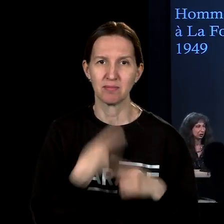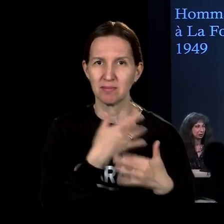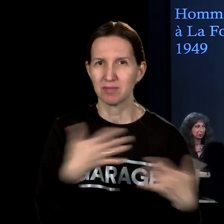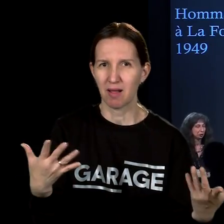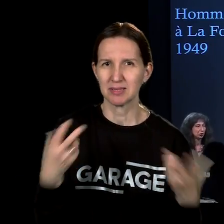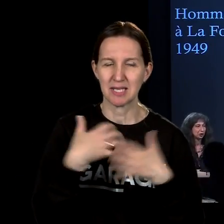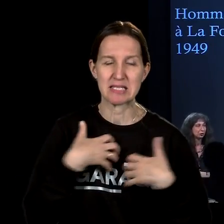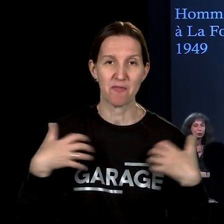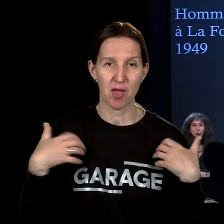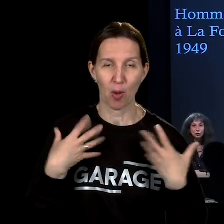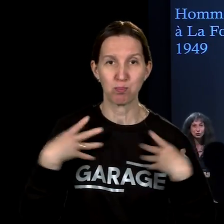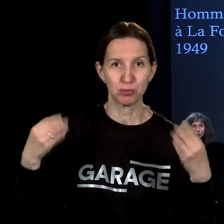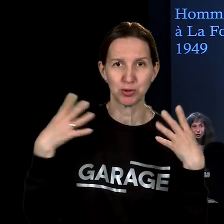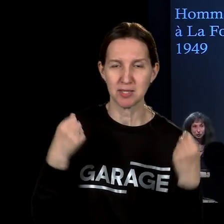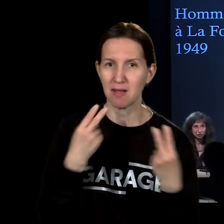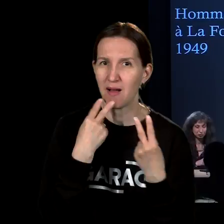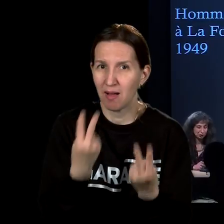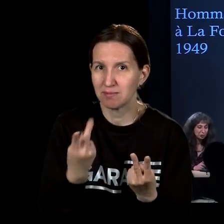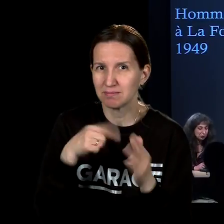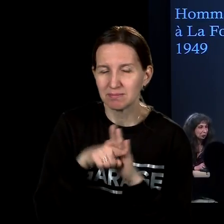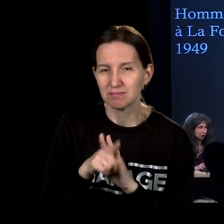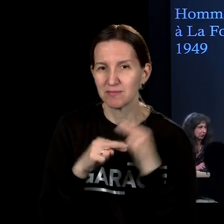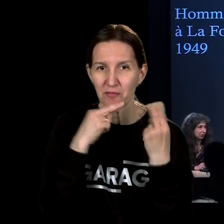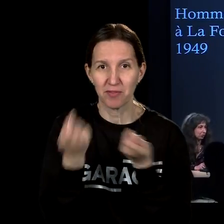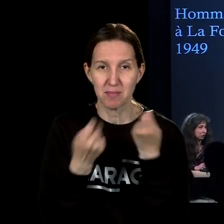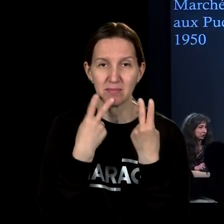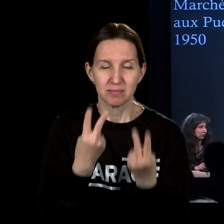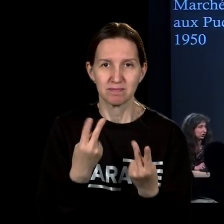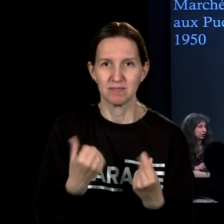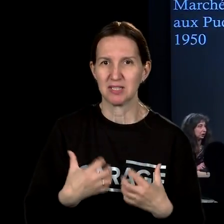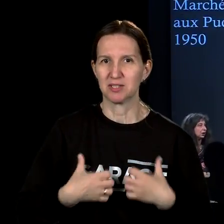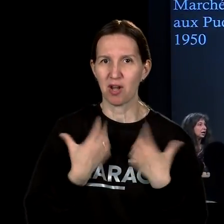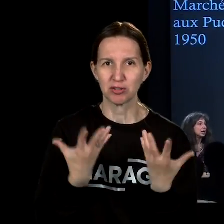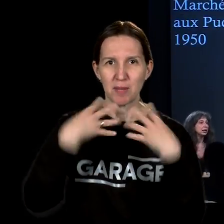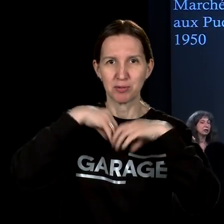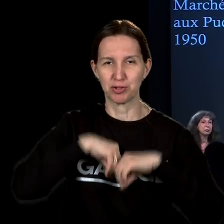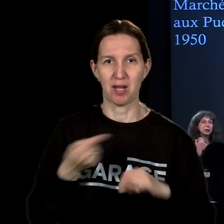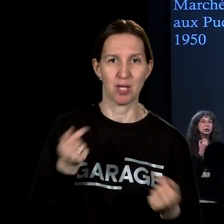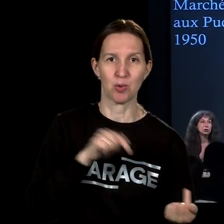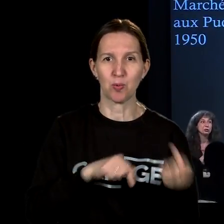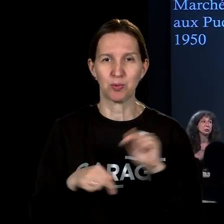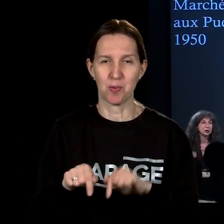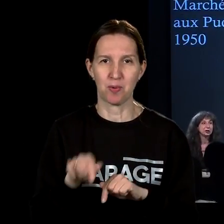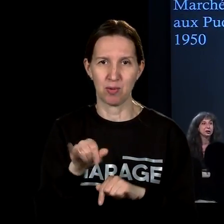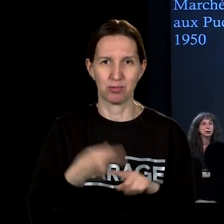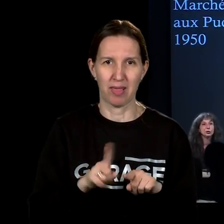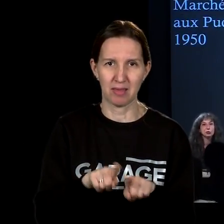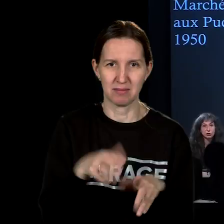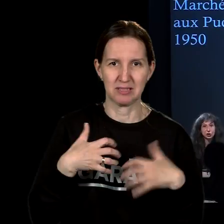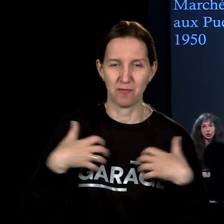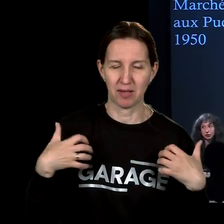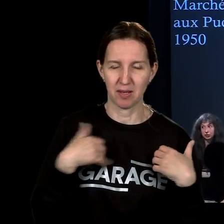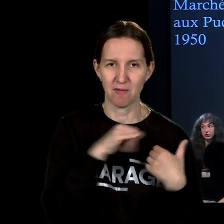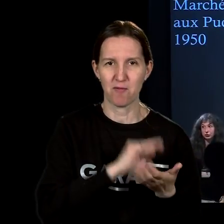там, какое-то пожирание друг друга, которое у них происходит в этой басне Ла Фонтена. И в Париже, он в 50-м году,